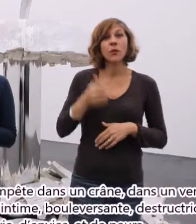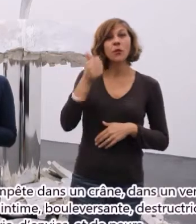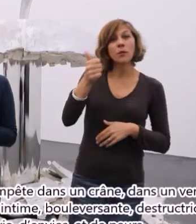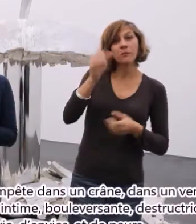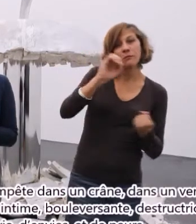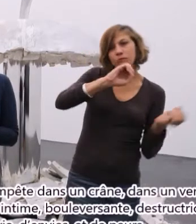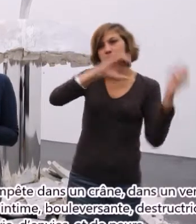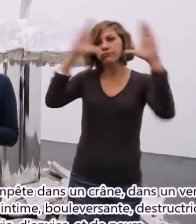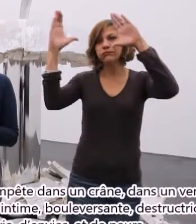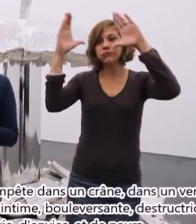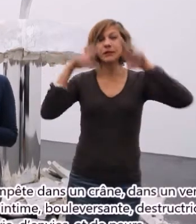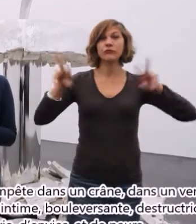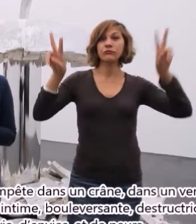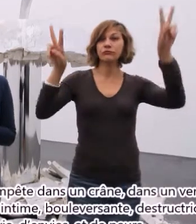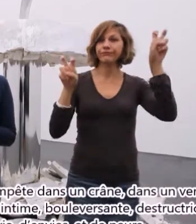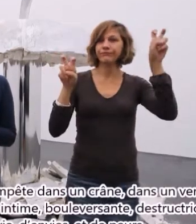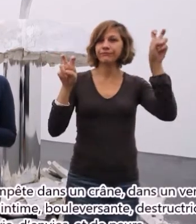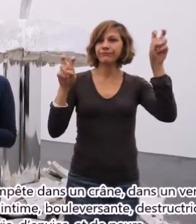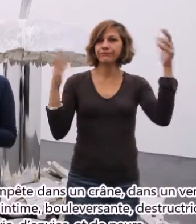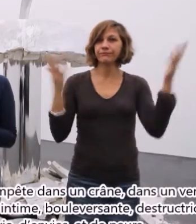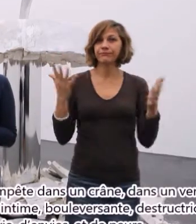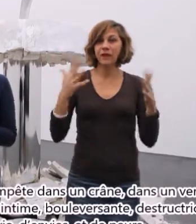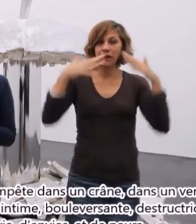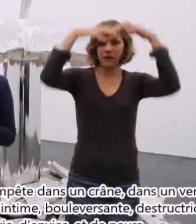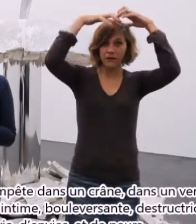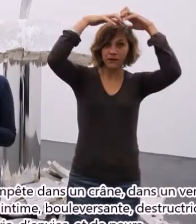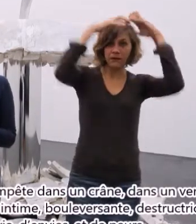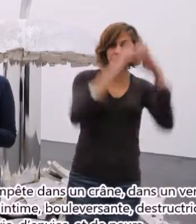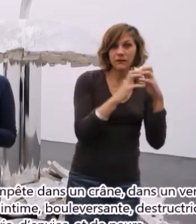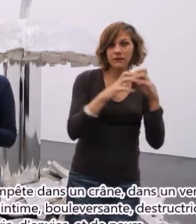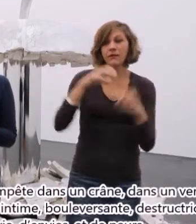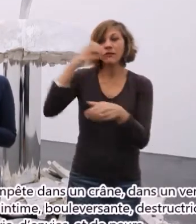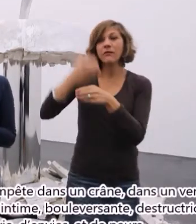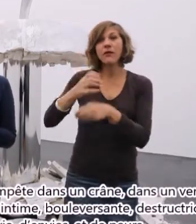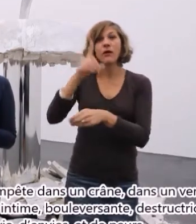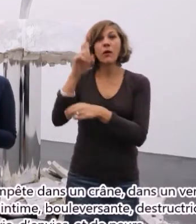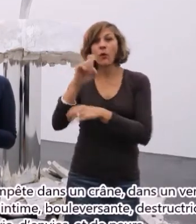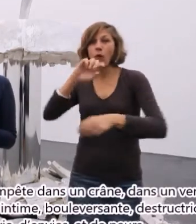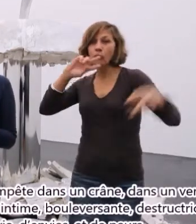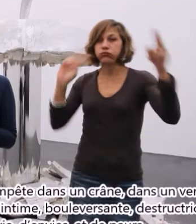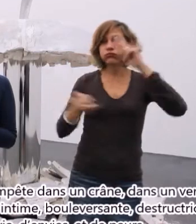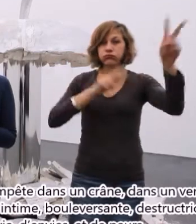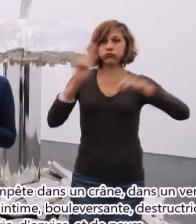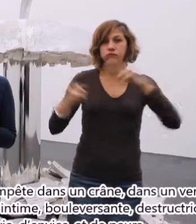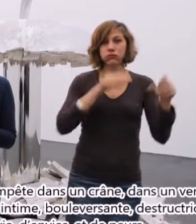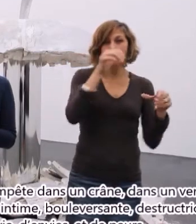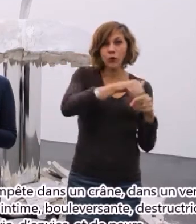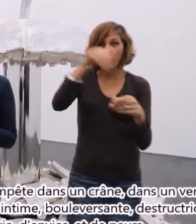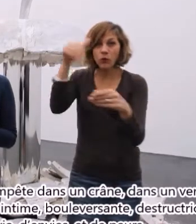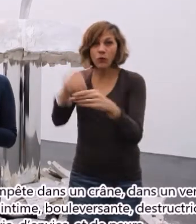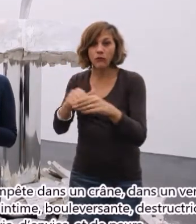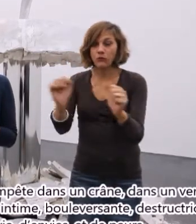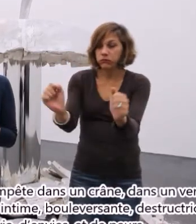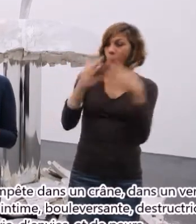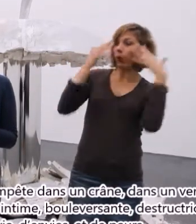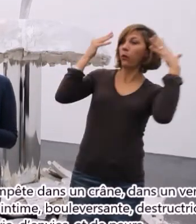Il évoque une tempête dans un crâne, dans un verre d'eau, éblouissante,